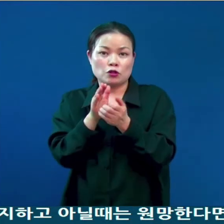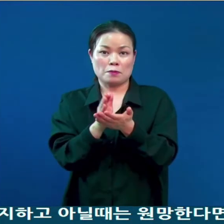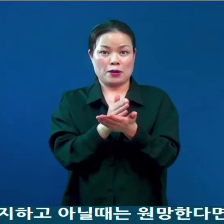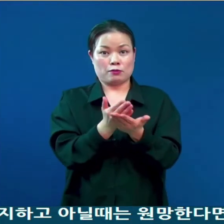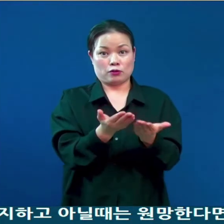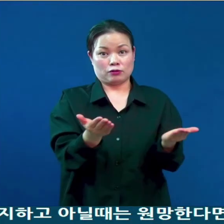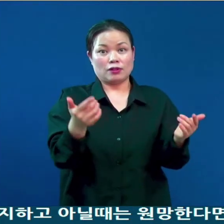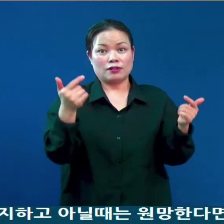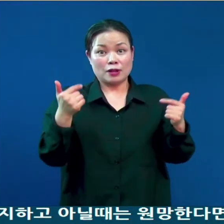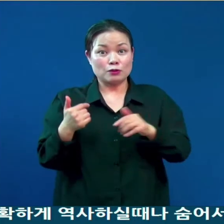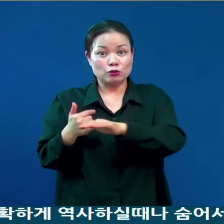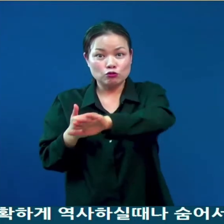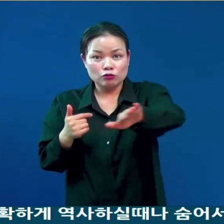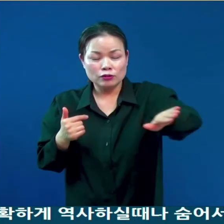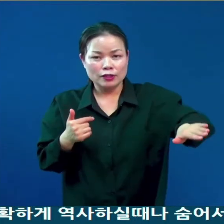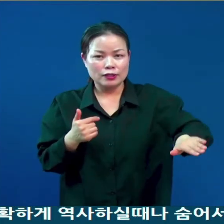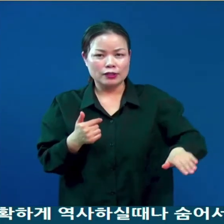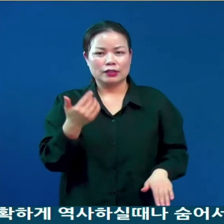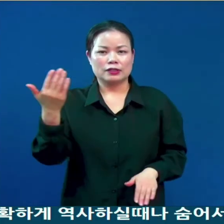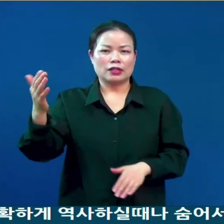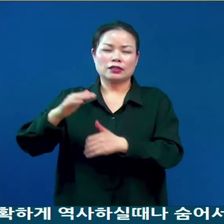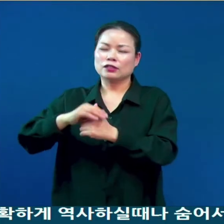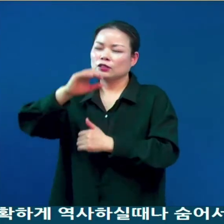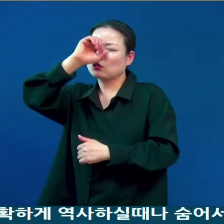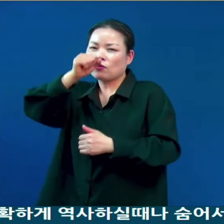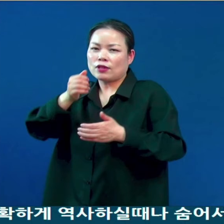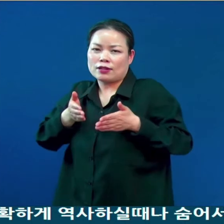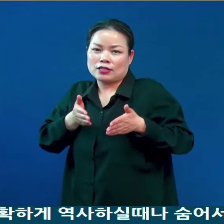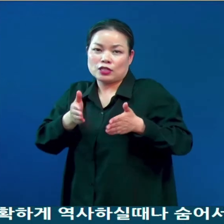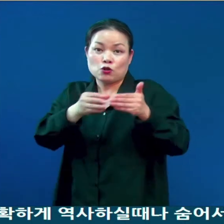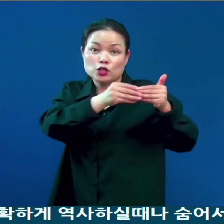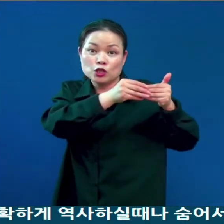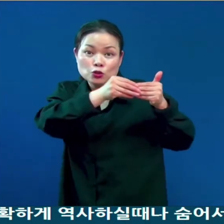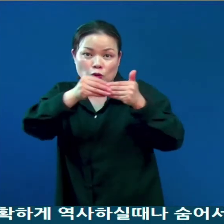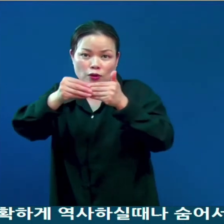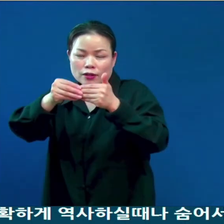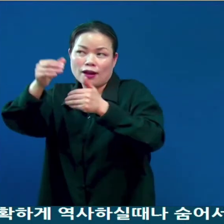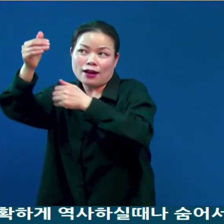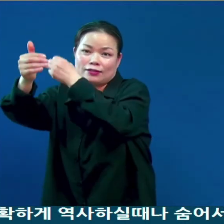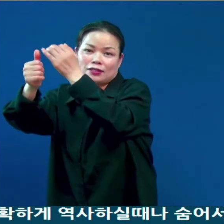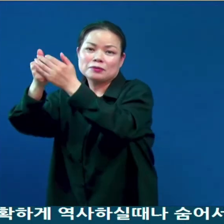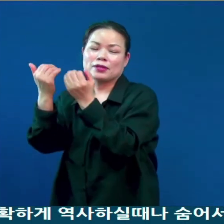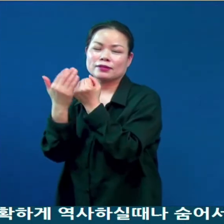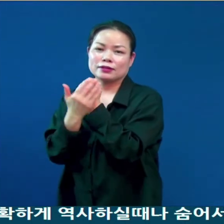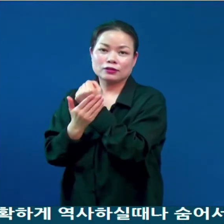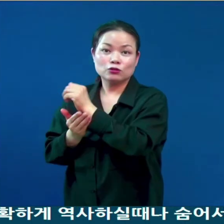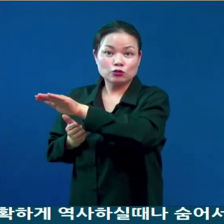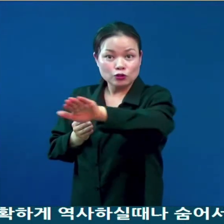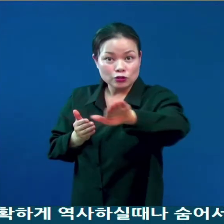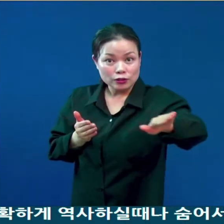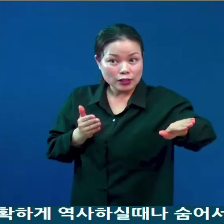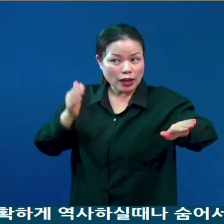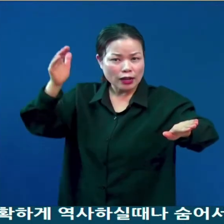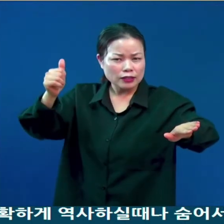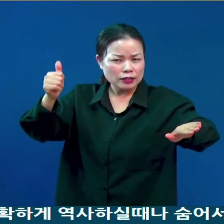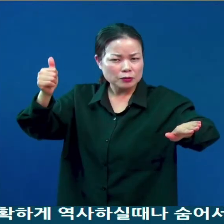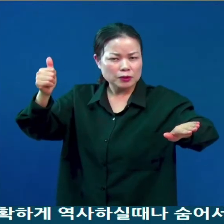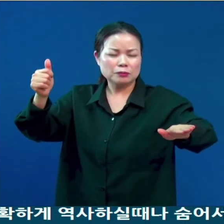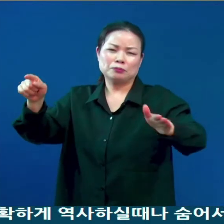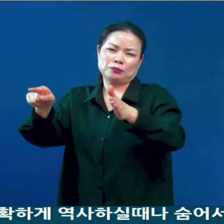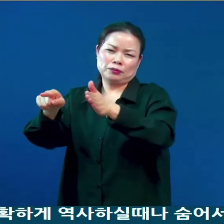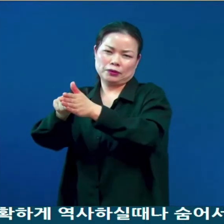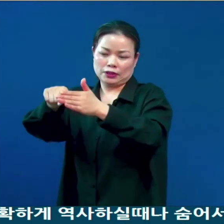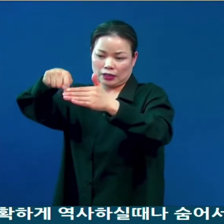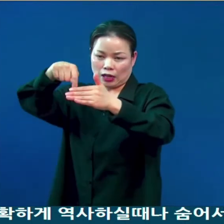주셔서 날마다 우리를 당신의 선한 길로 인도해 가시는 그 하나님의 은혜를 우리가 그 하나님이심을